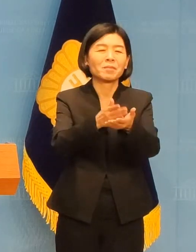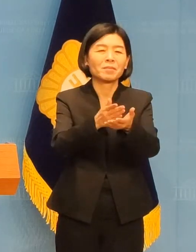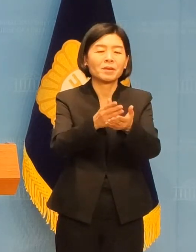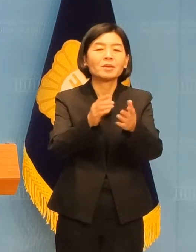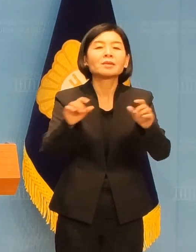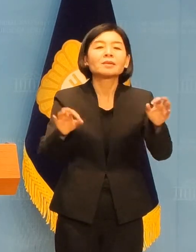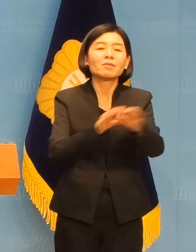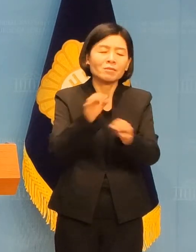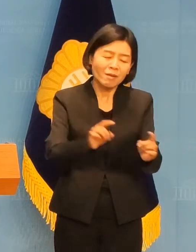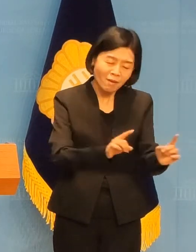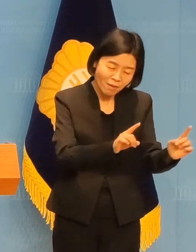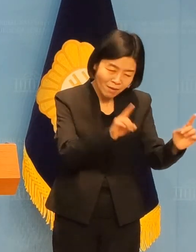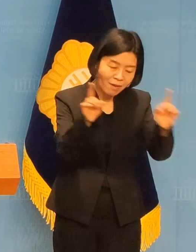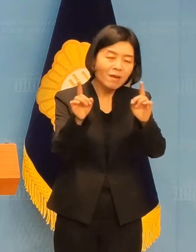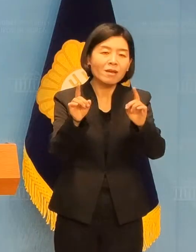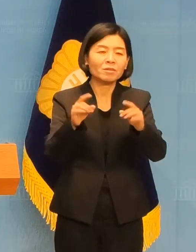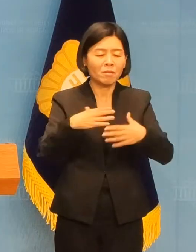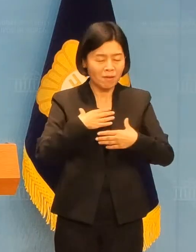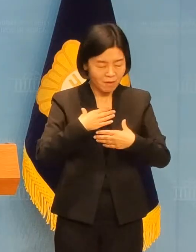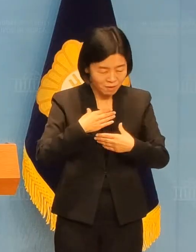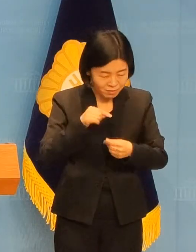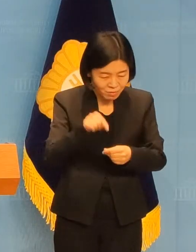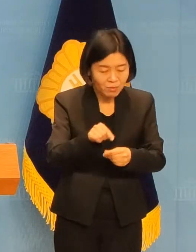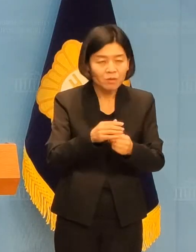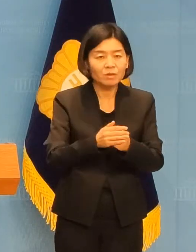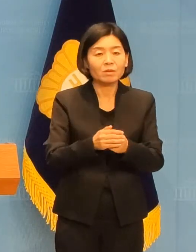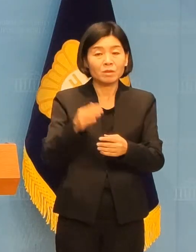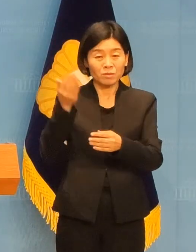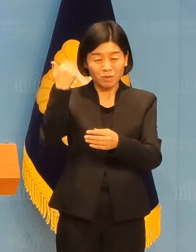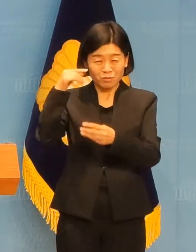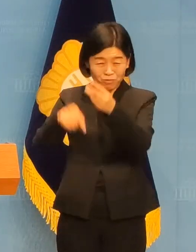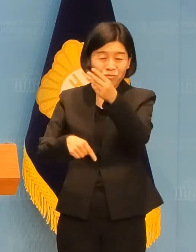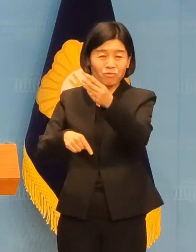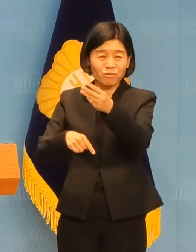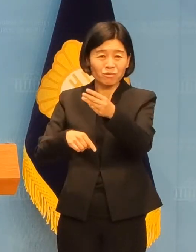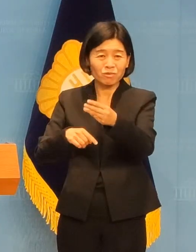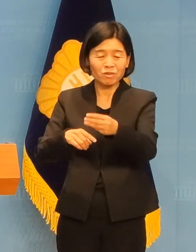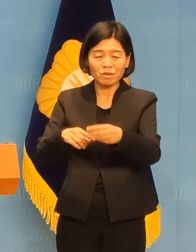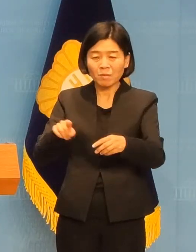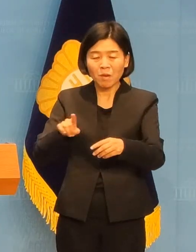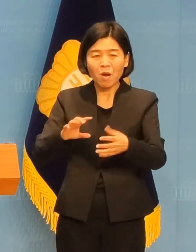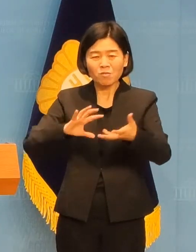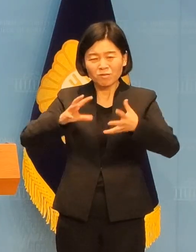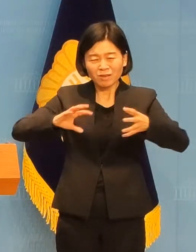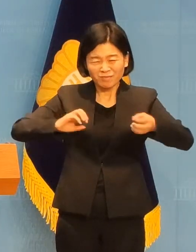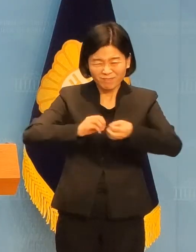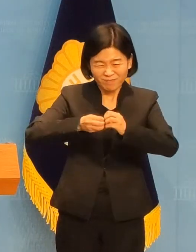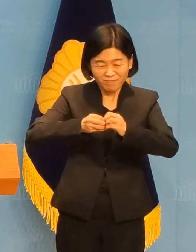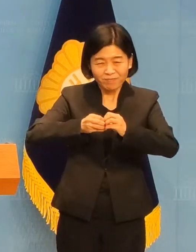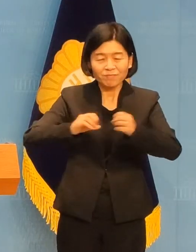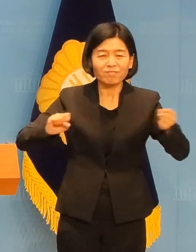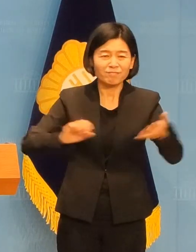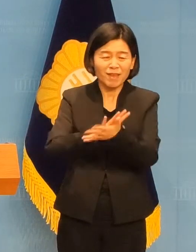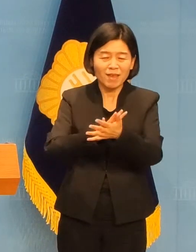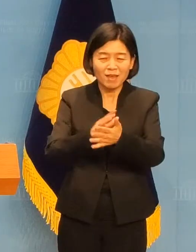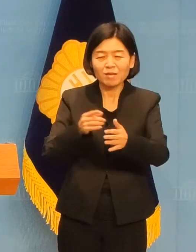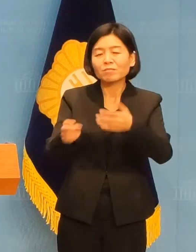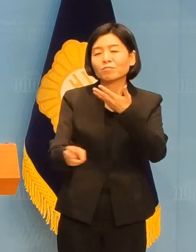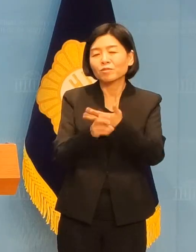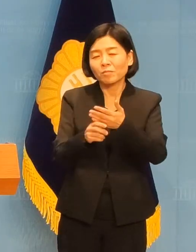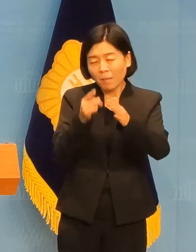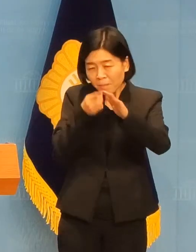민생과 안전, 그리고 윤석열 정권이 벌인 국정농단과 내란 사태의 진상